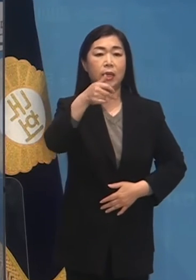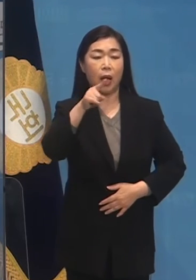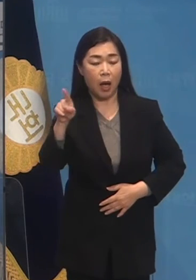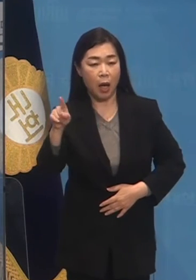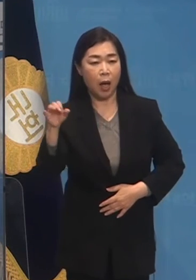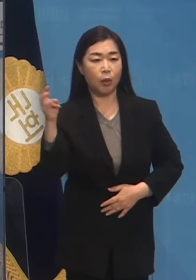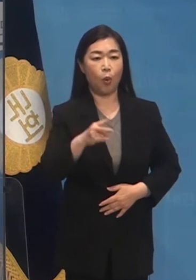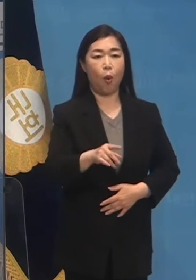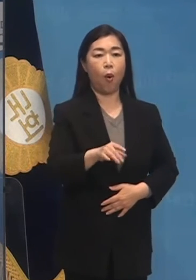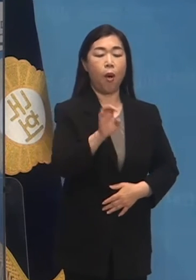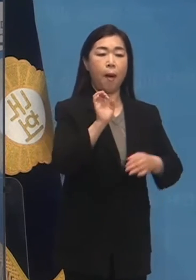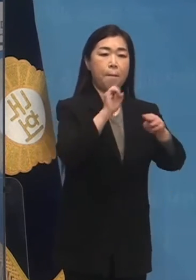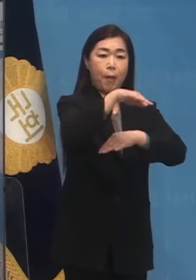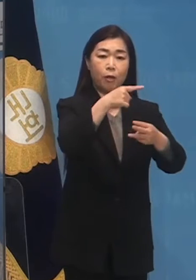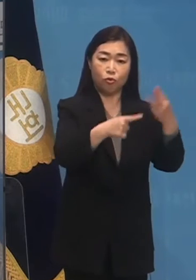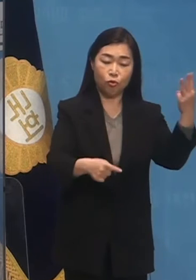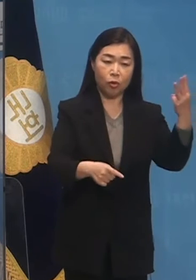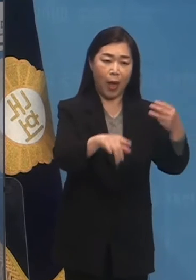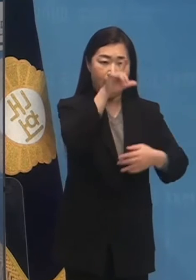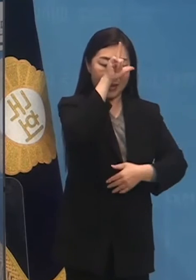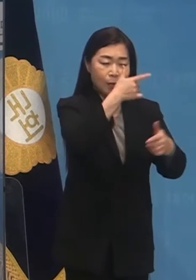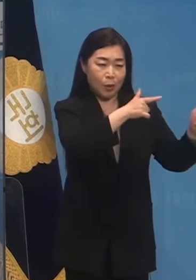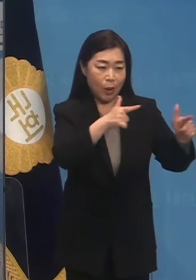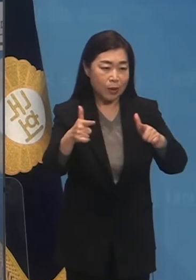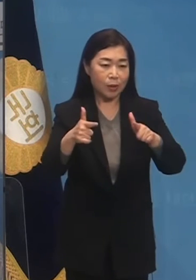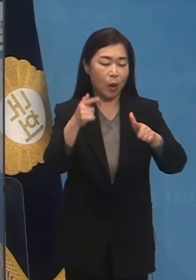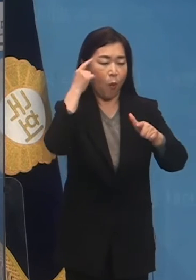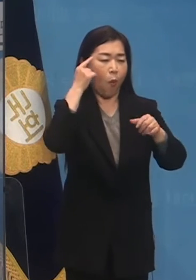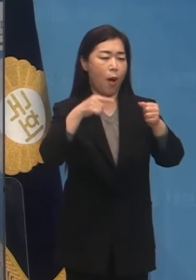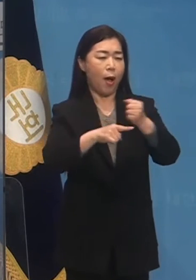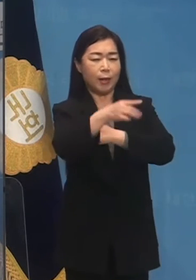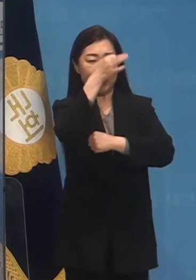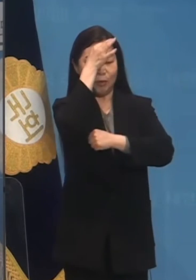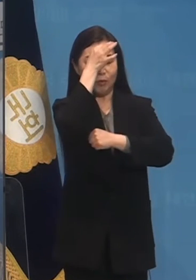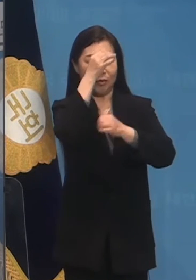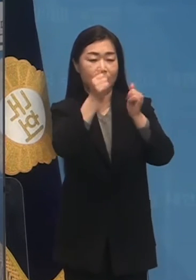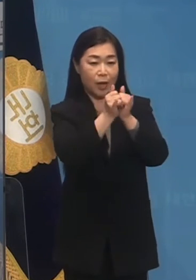등 경기 남부의 우리나라 석박사를 포함한 과학기술 인력의